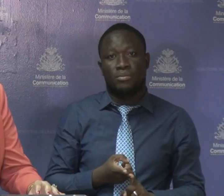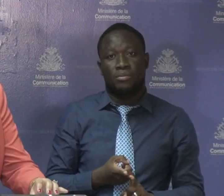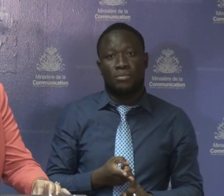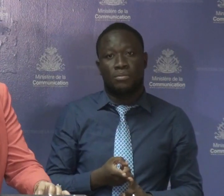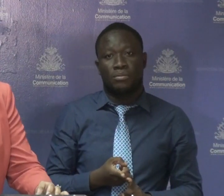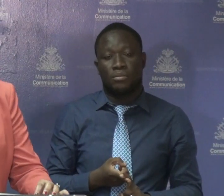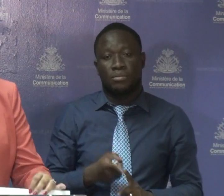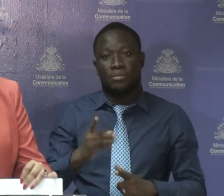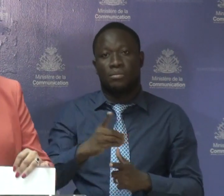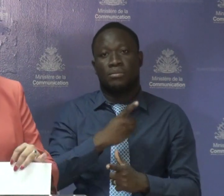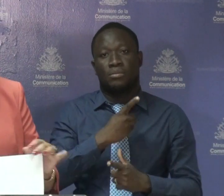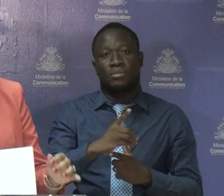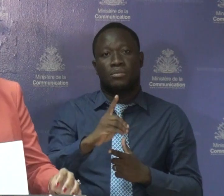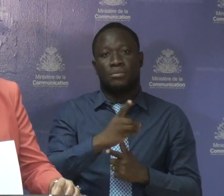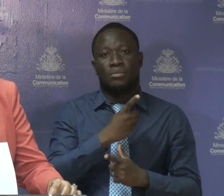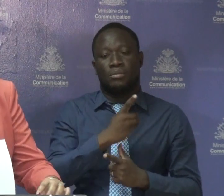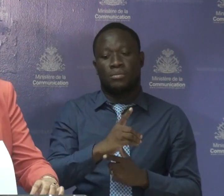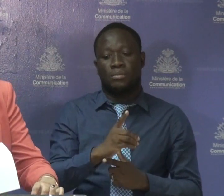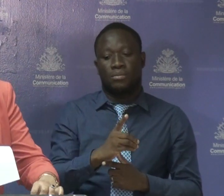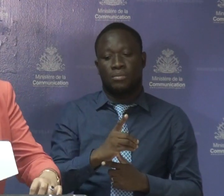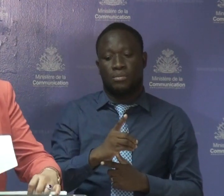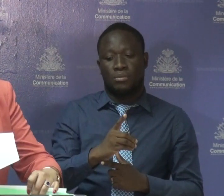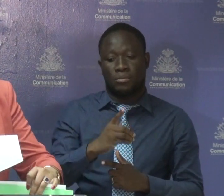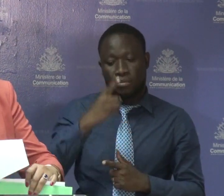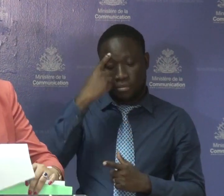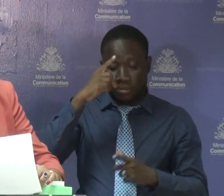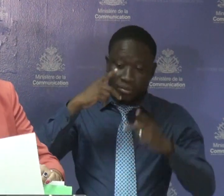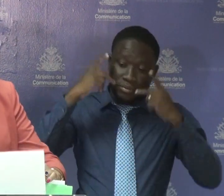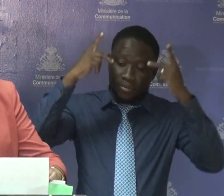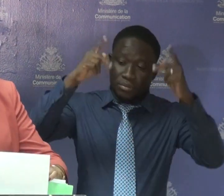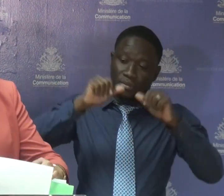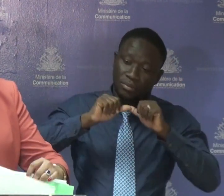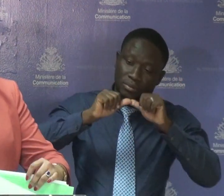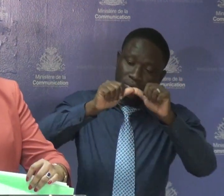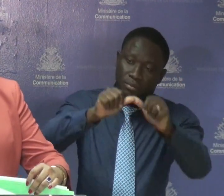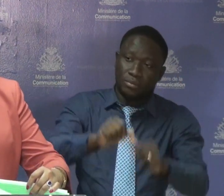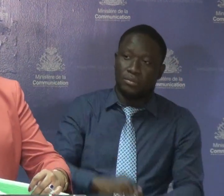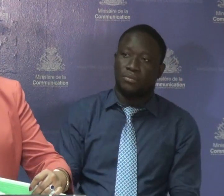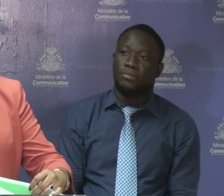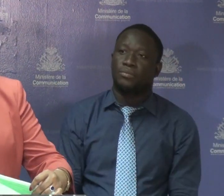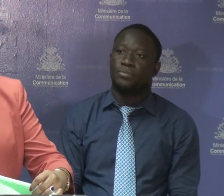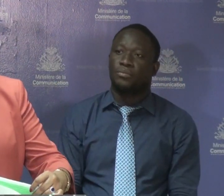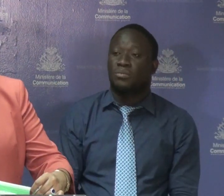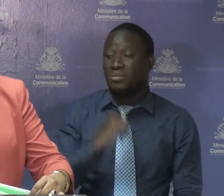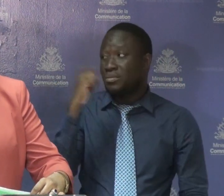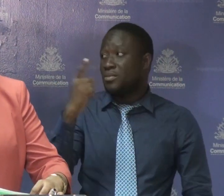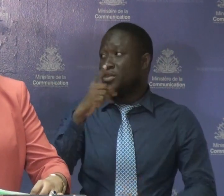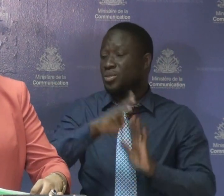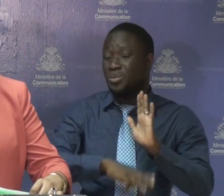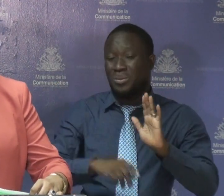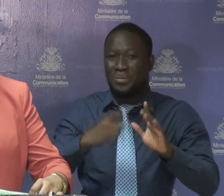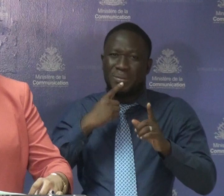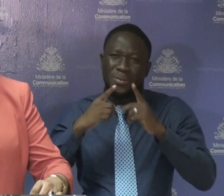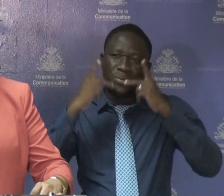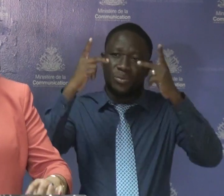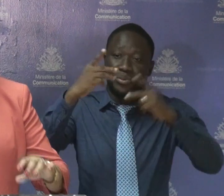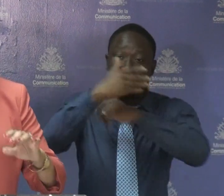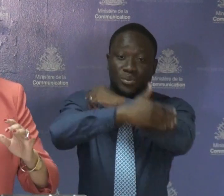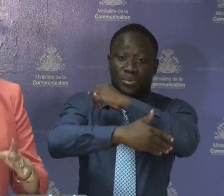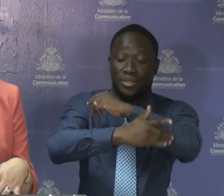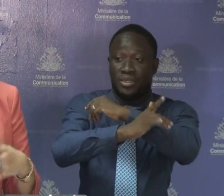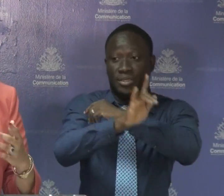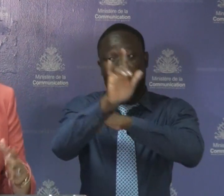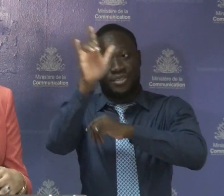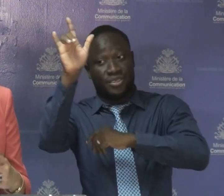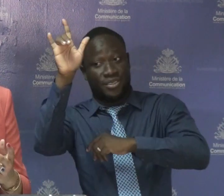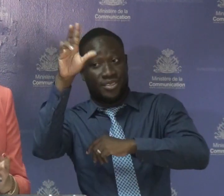ça. Donc au point de vue aussi de promotion, on a continué toujours. Et promotion, pas seulement vous voulez dire promotion de pays à l'extérieur,